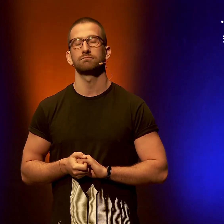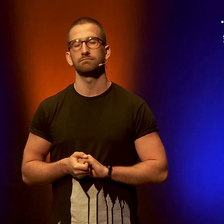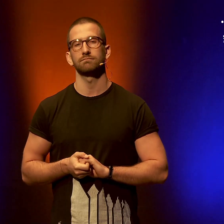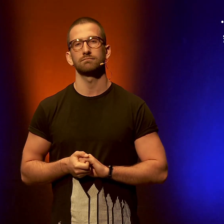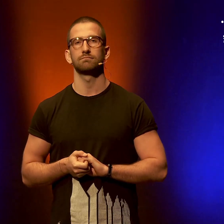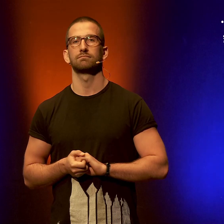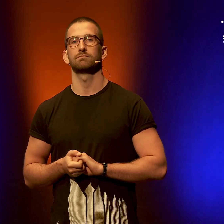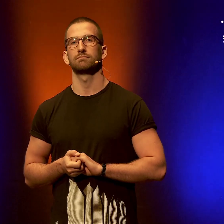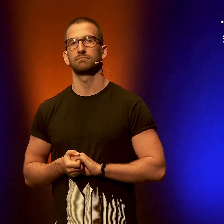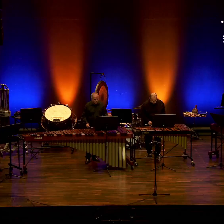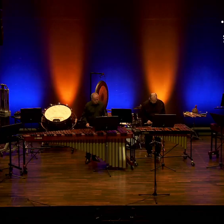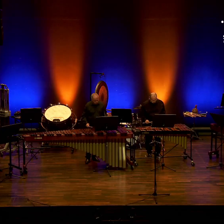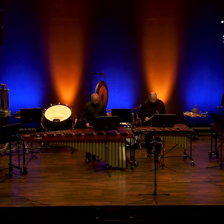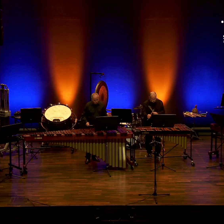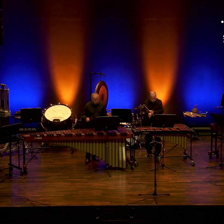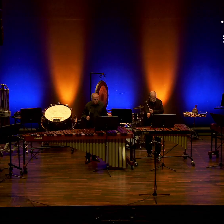muzyków.